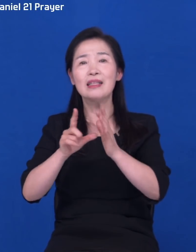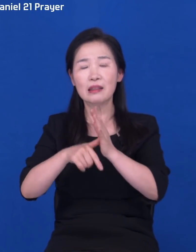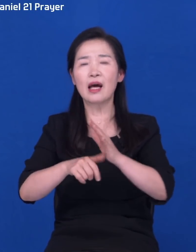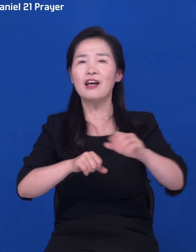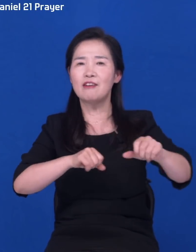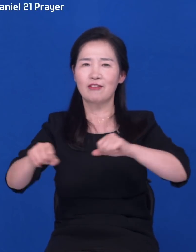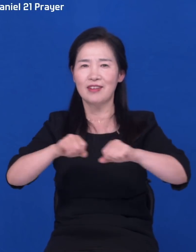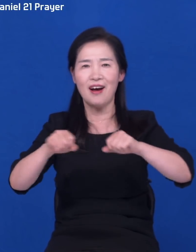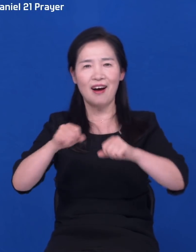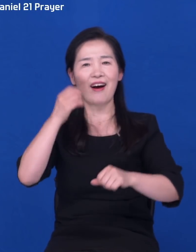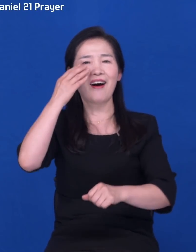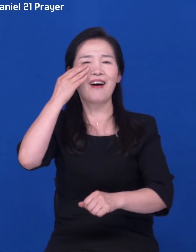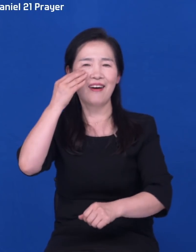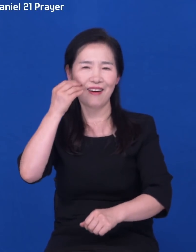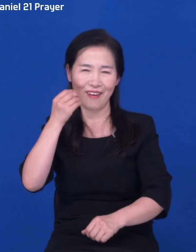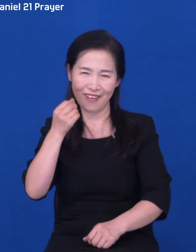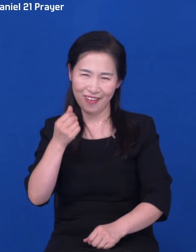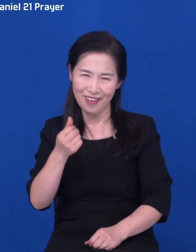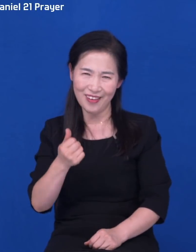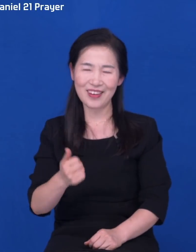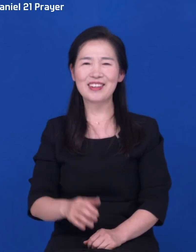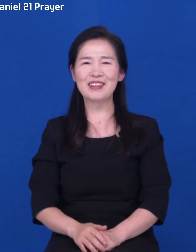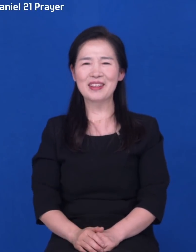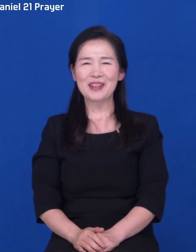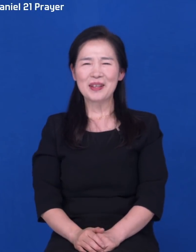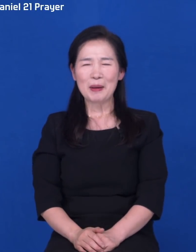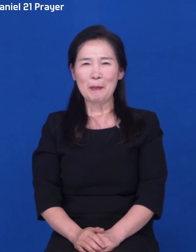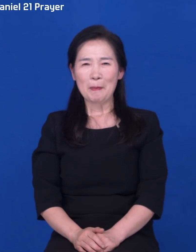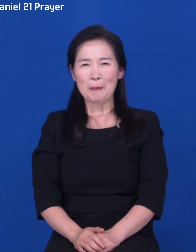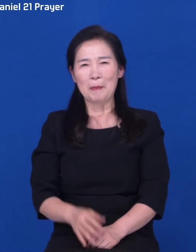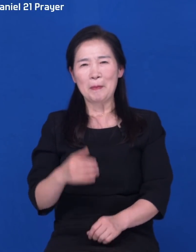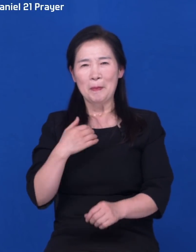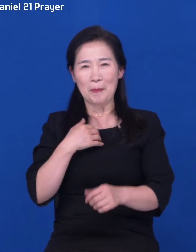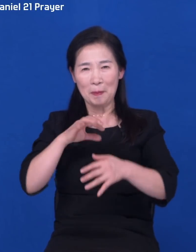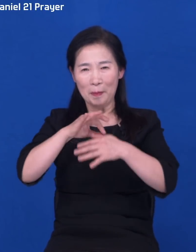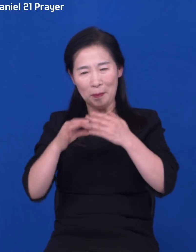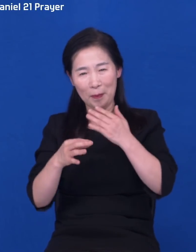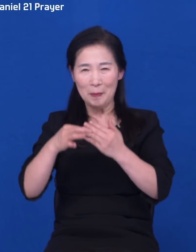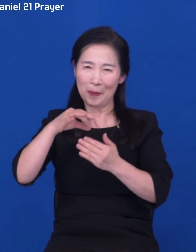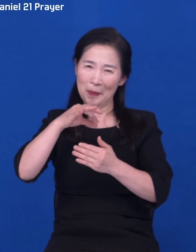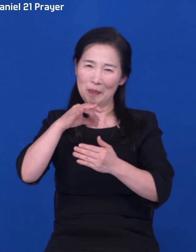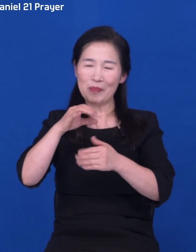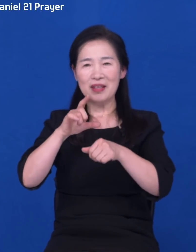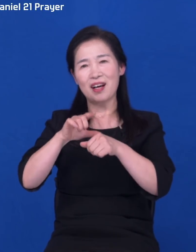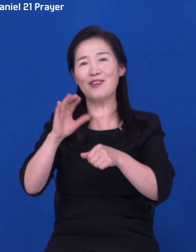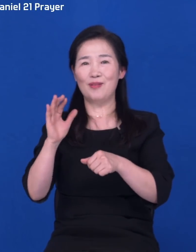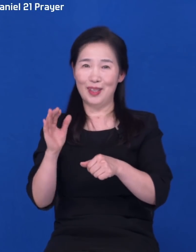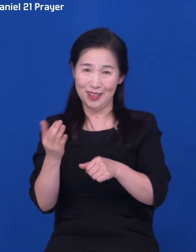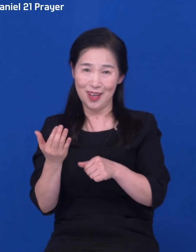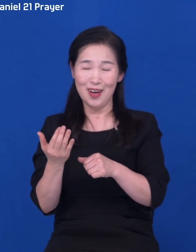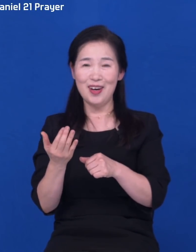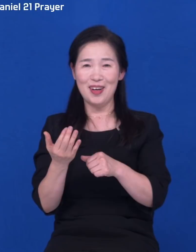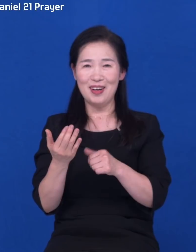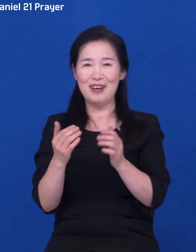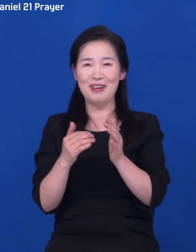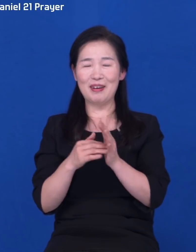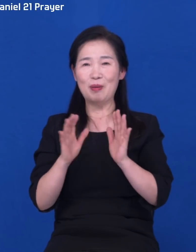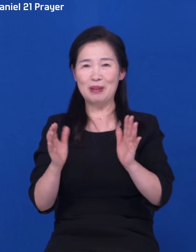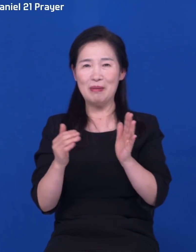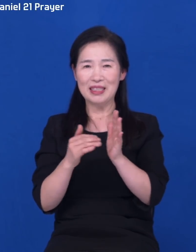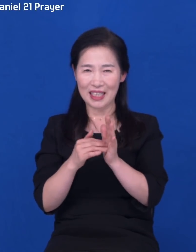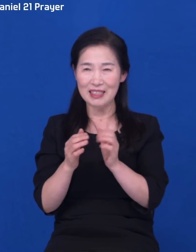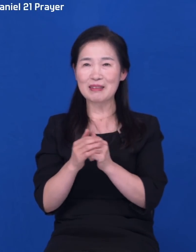네, 제가 준비 없이 와서 이렇게 두서없이 말 많이 해서 죄송해요. 시간이 다 됐기 때문에 여기까지 하도록